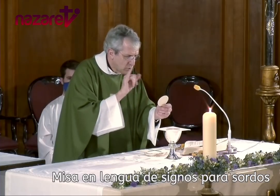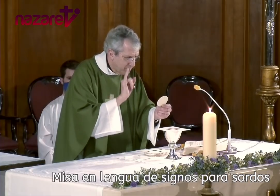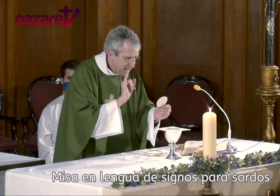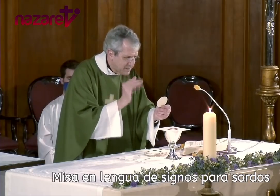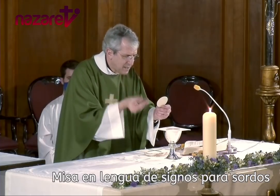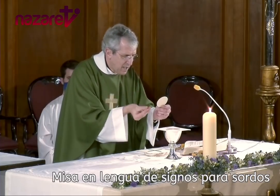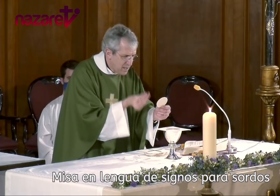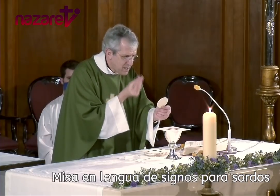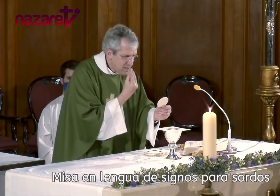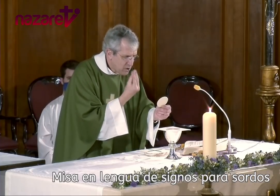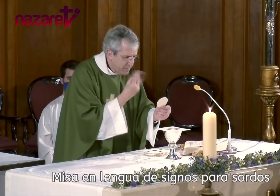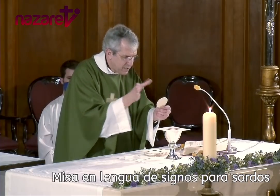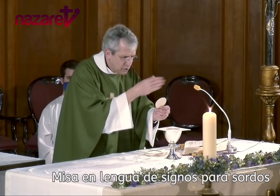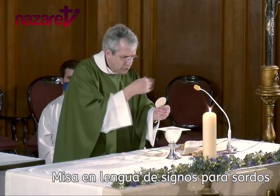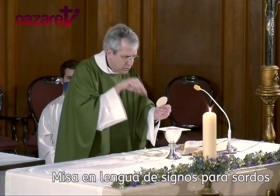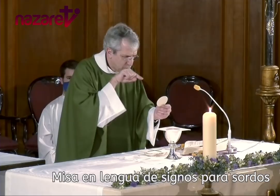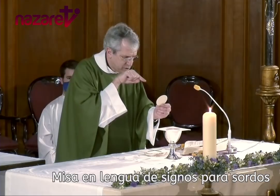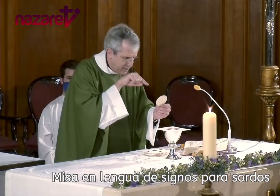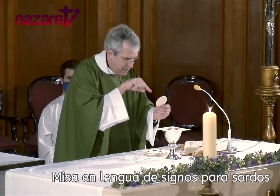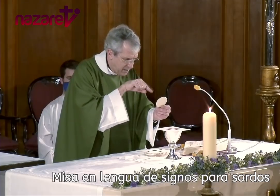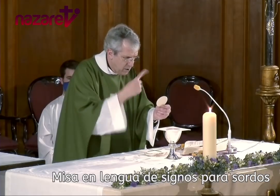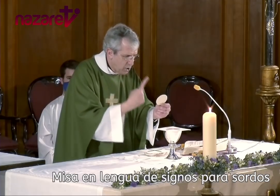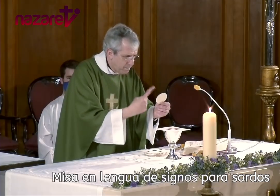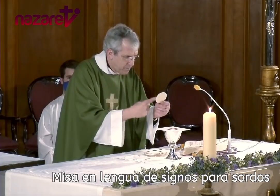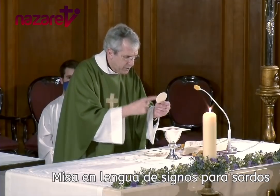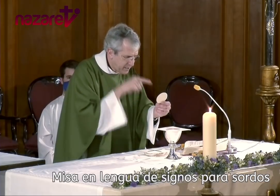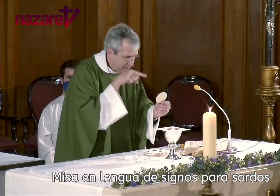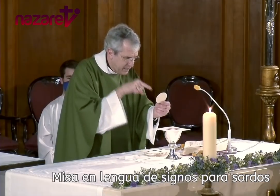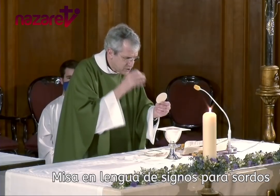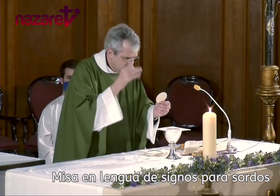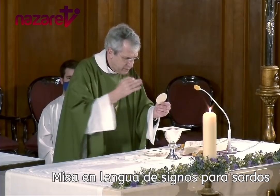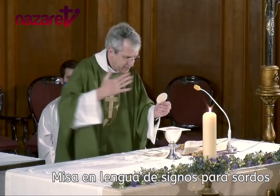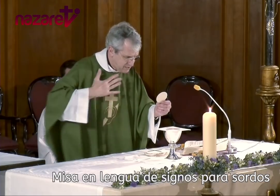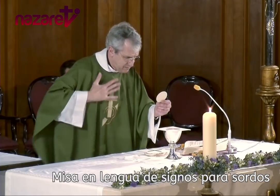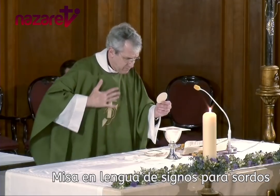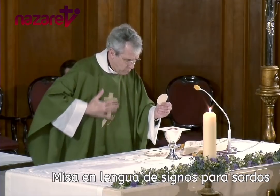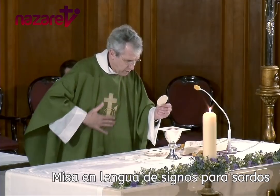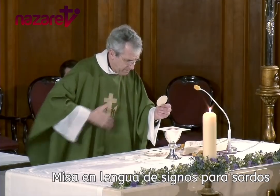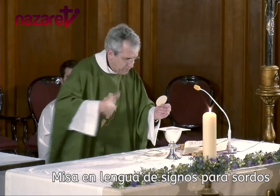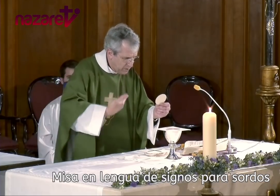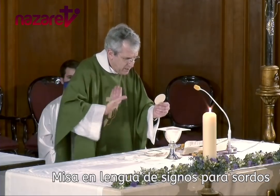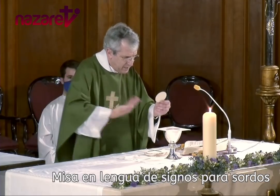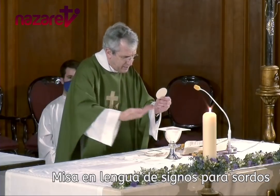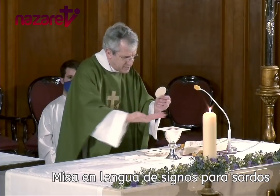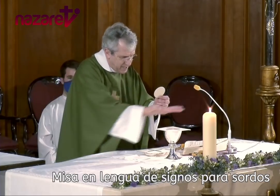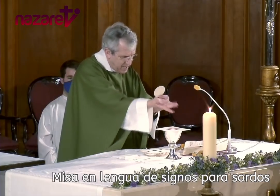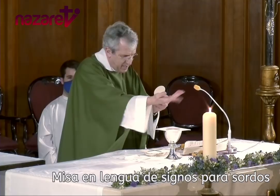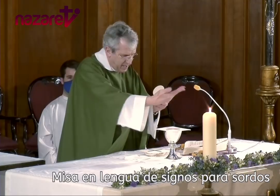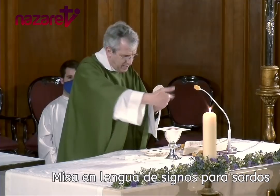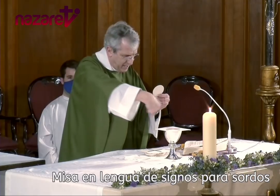Tomad y comed todos de él, porque esto es mi cuerpo, que será